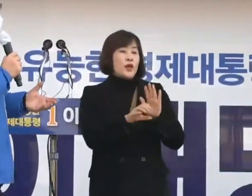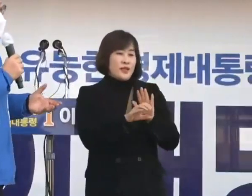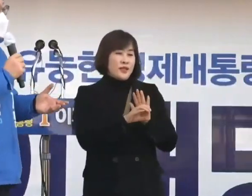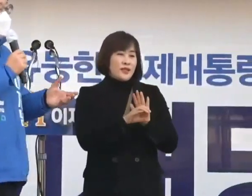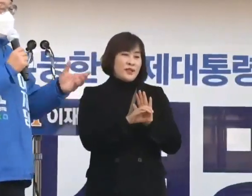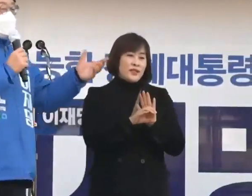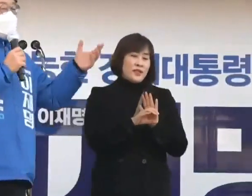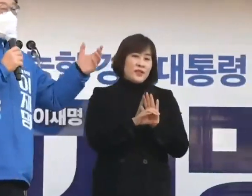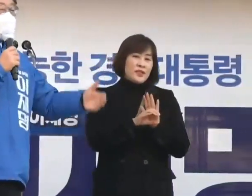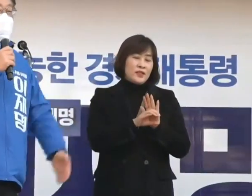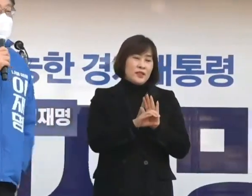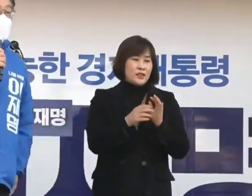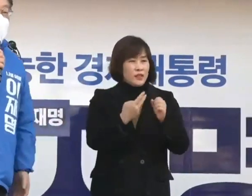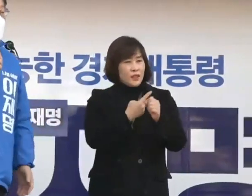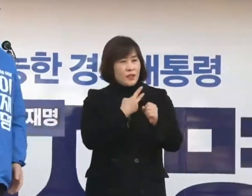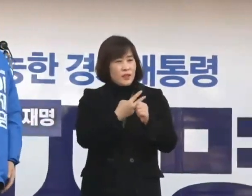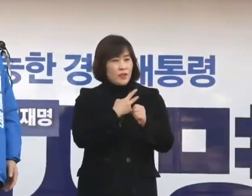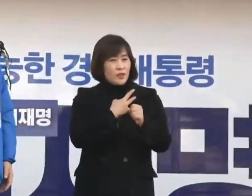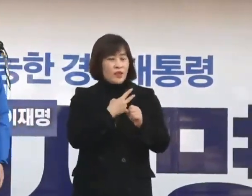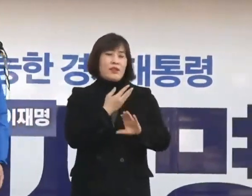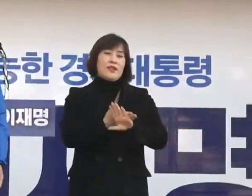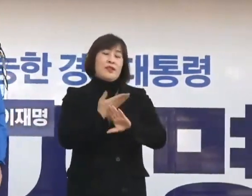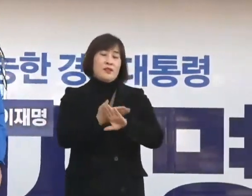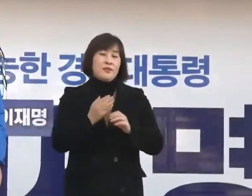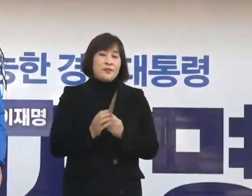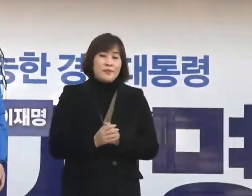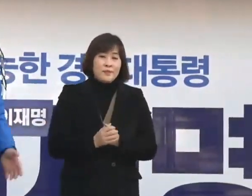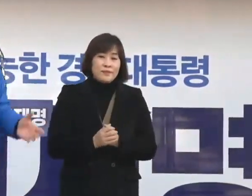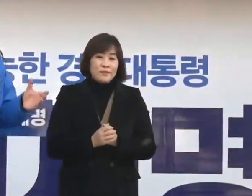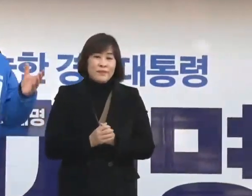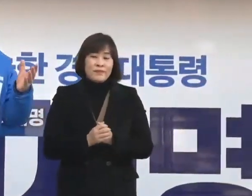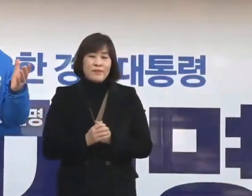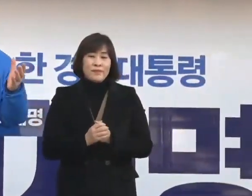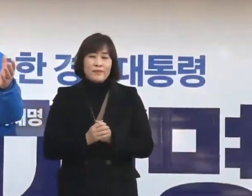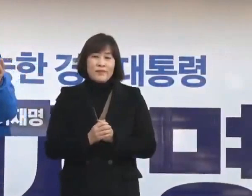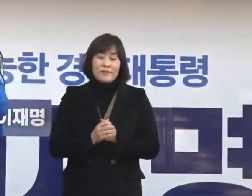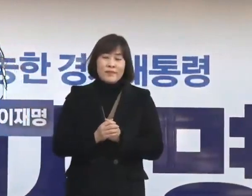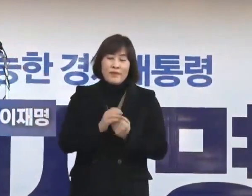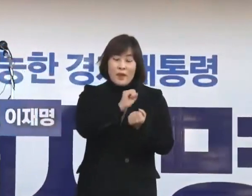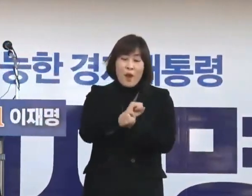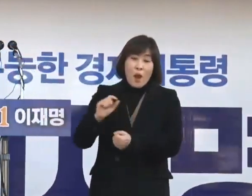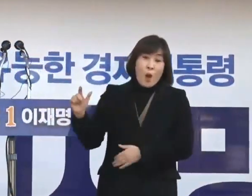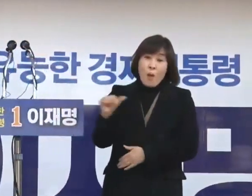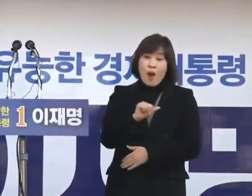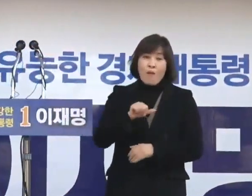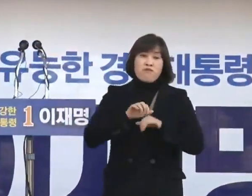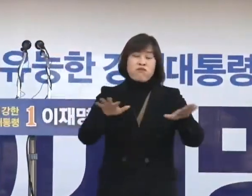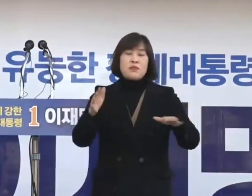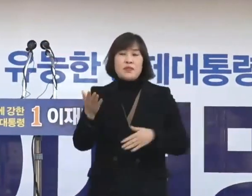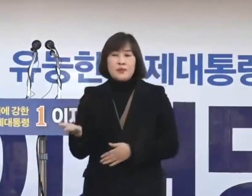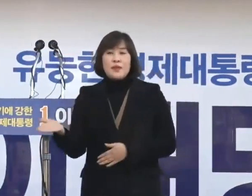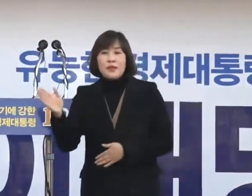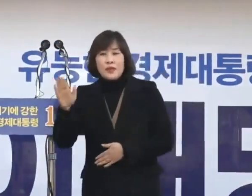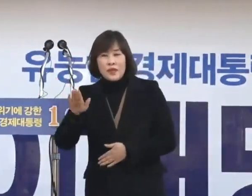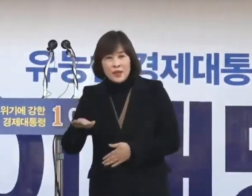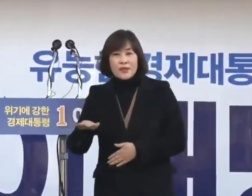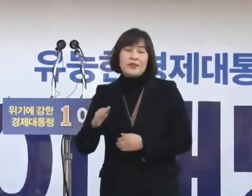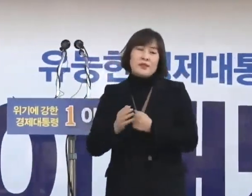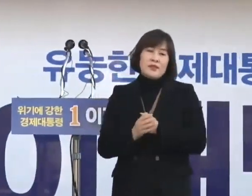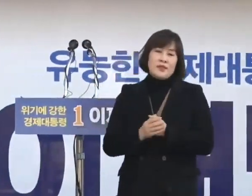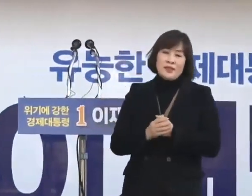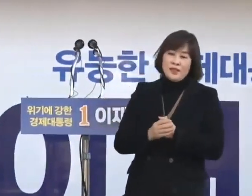코로나는 2년 전의 코로나가 아닙니다. 감염 속도는 엄청 빨라졌는데